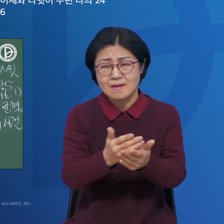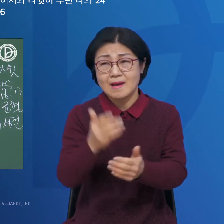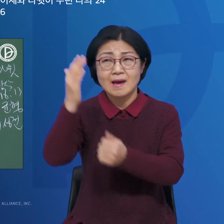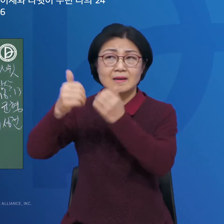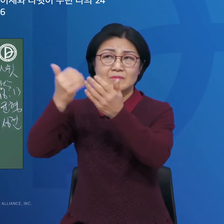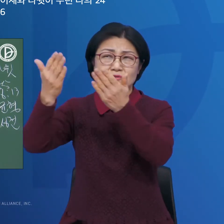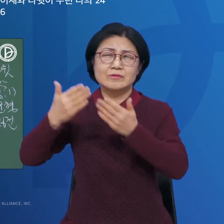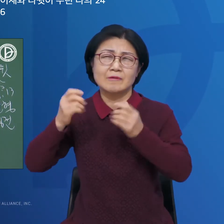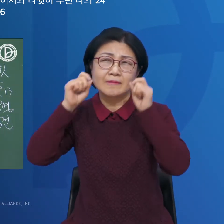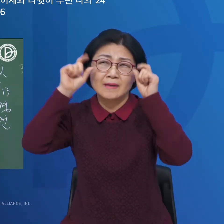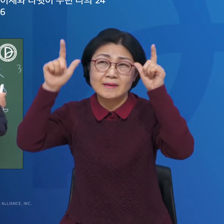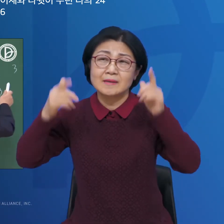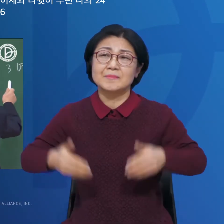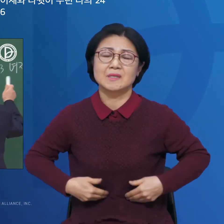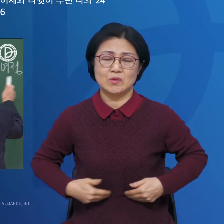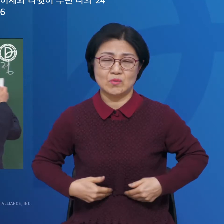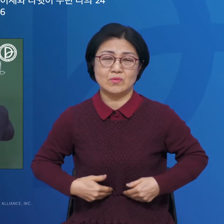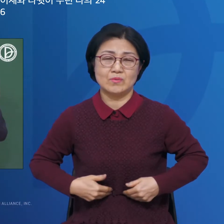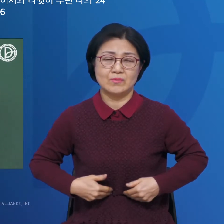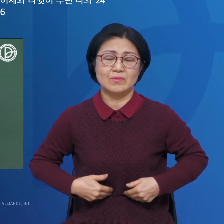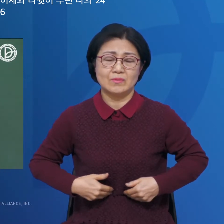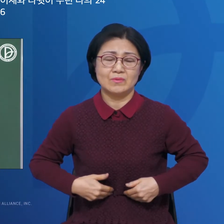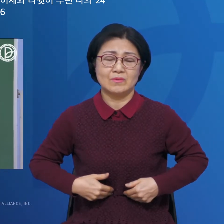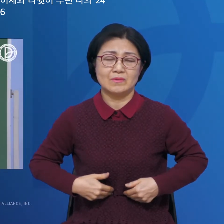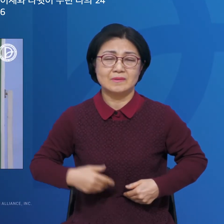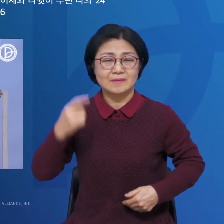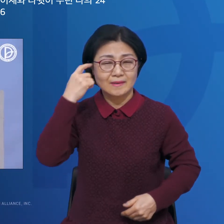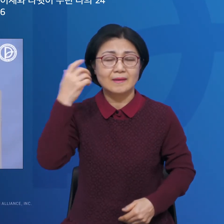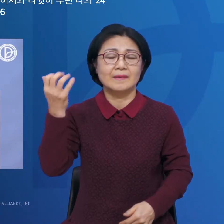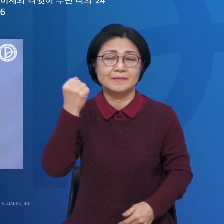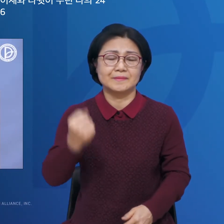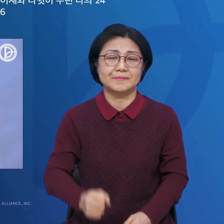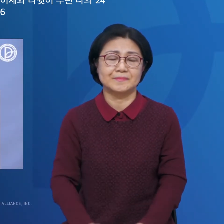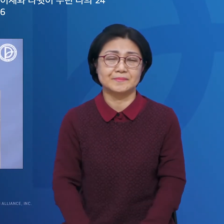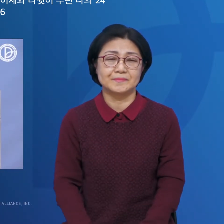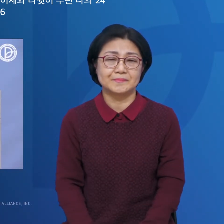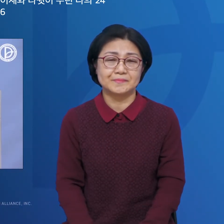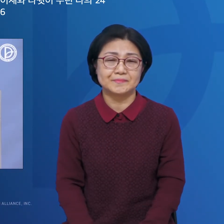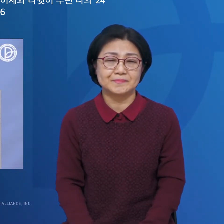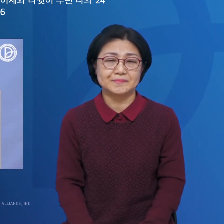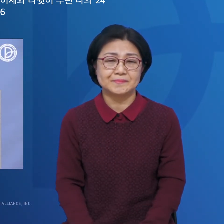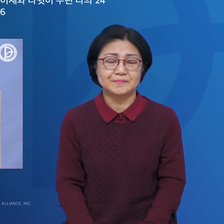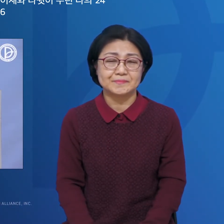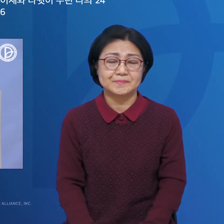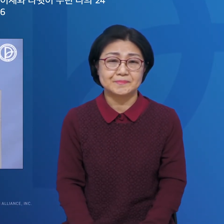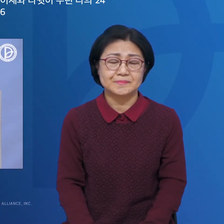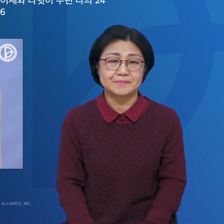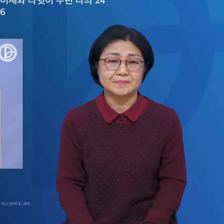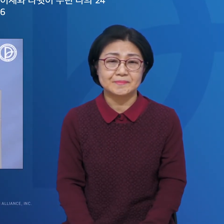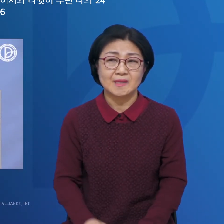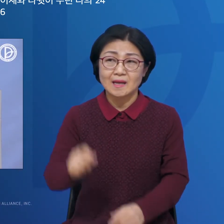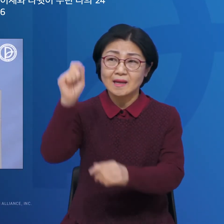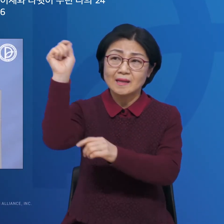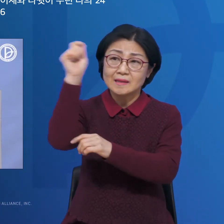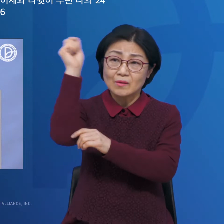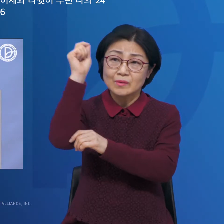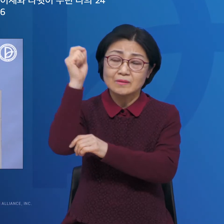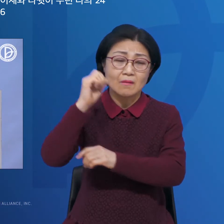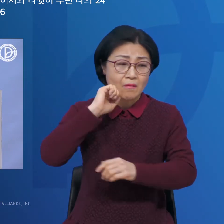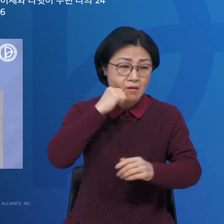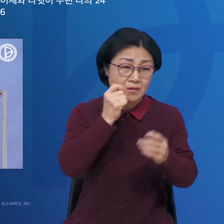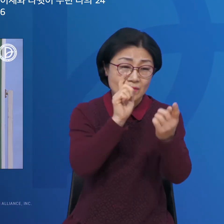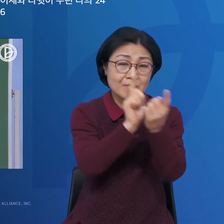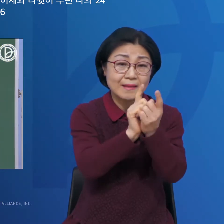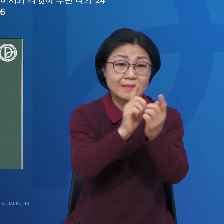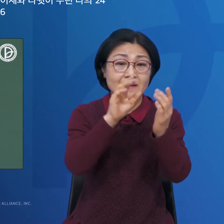really important. 그게 다 비밀 여정이에요. And that became that mystery of his journey. 또 다윗에게 막 어려움 왔습니다. And we see hardships came to